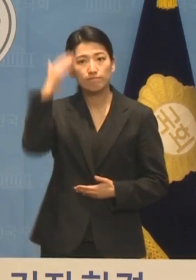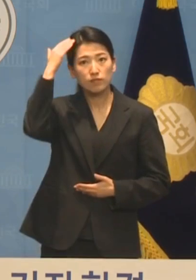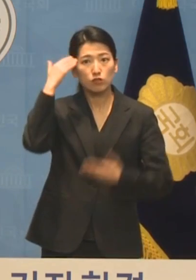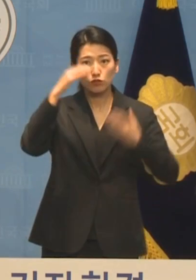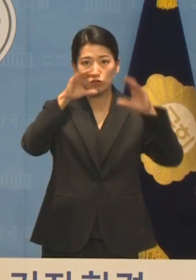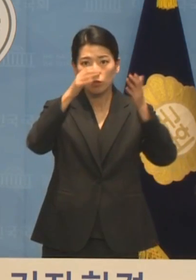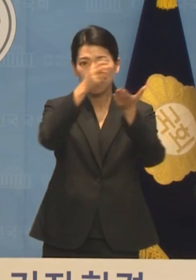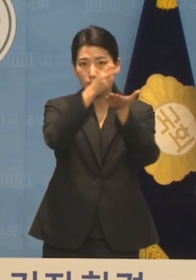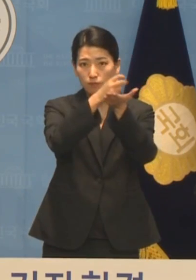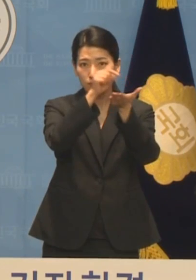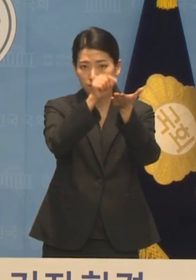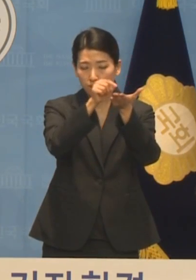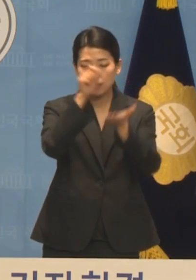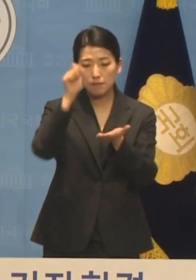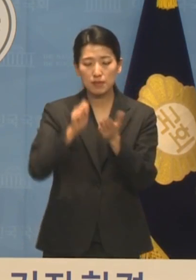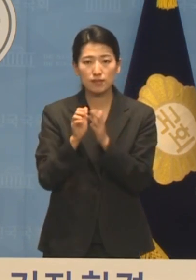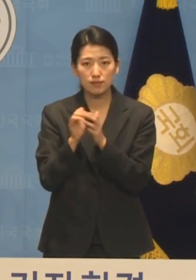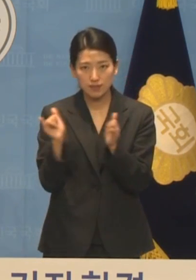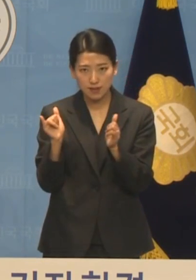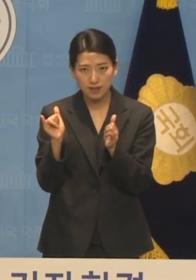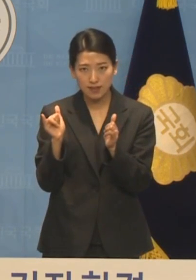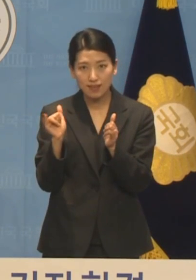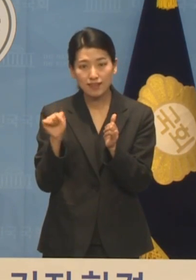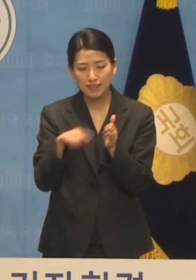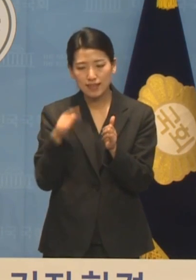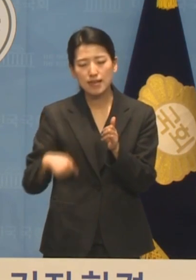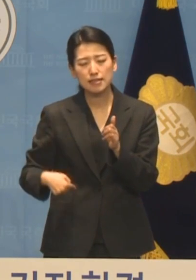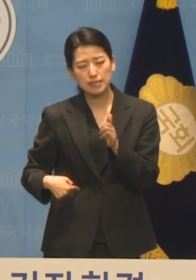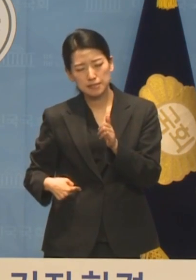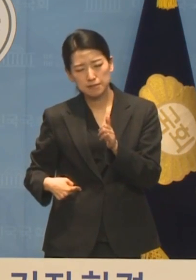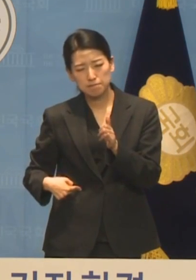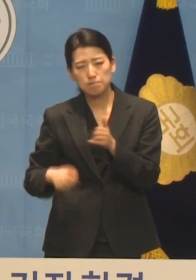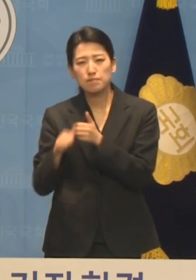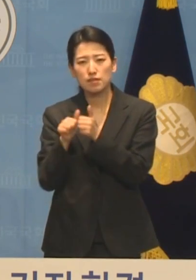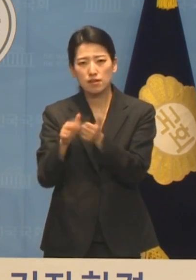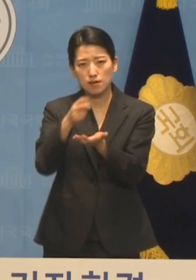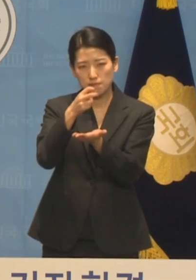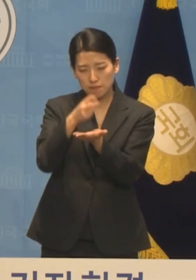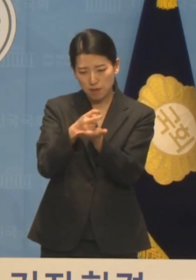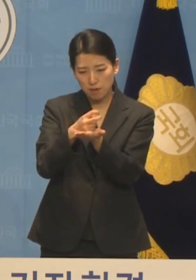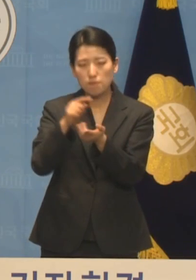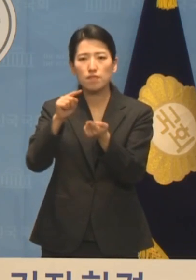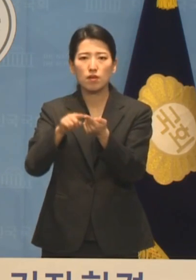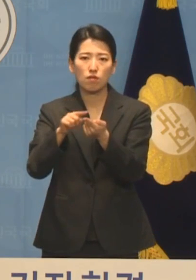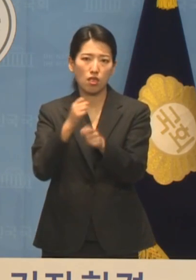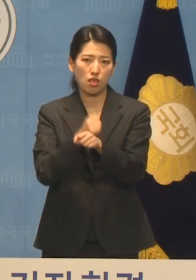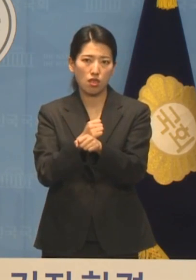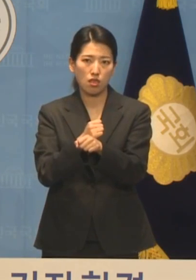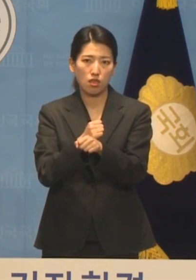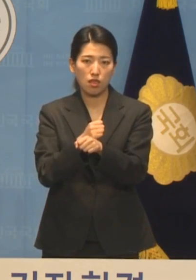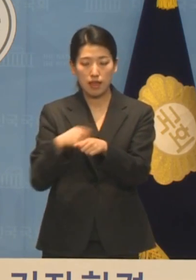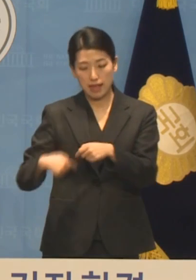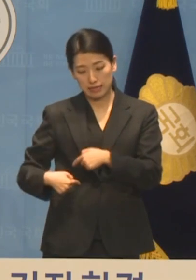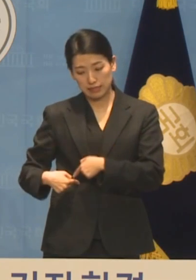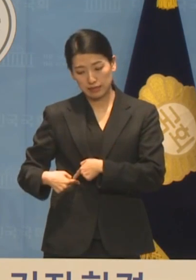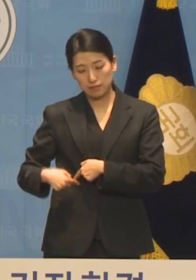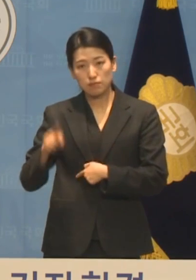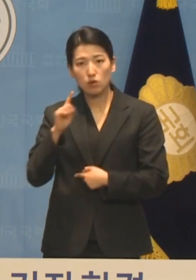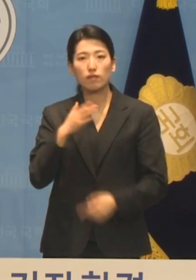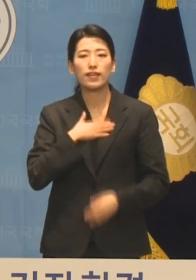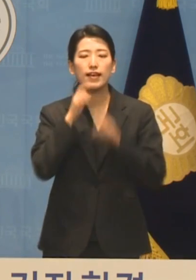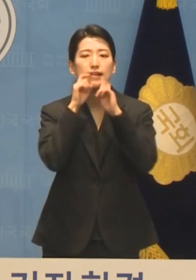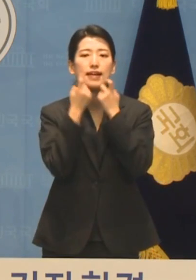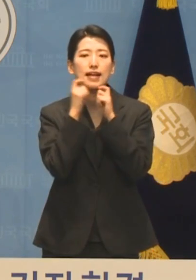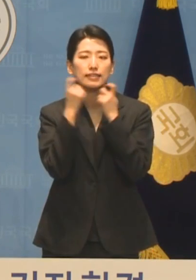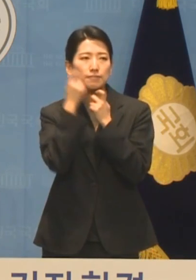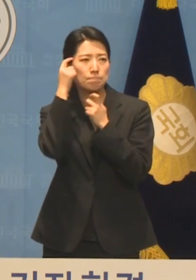판사나 재판관이 법률과 양심에 따라 재판을 하도록 요구하고 있습니다. 여기서 양심은 재판하는 사람의 주관적인 양심이